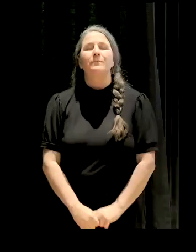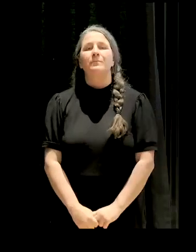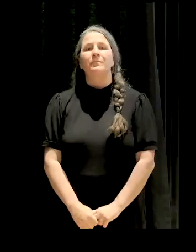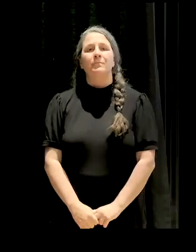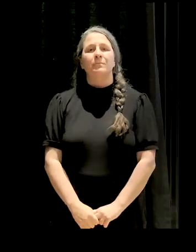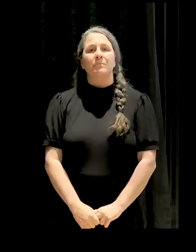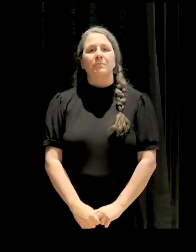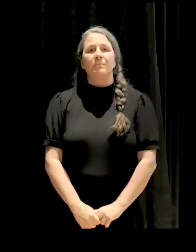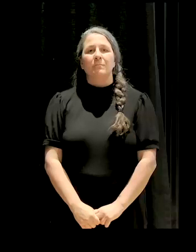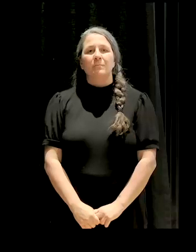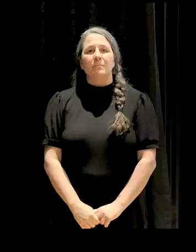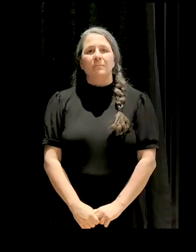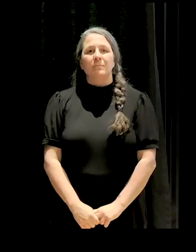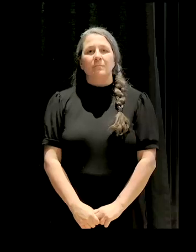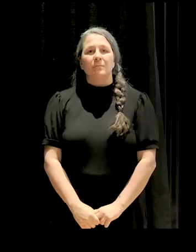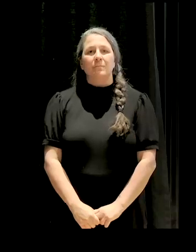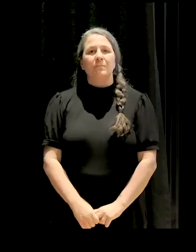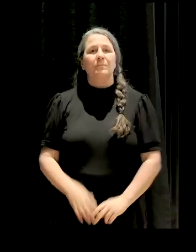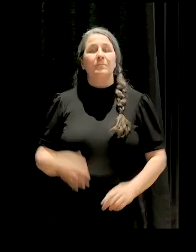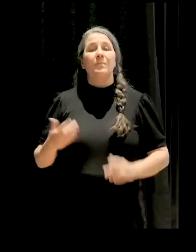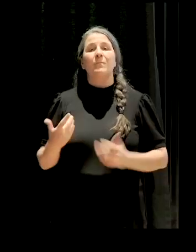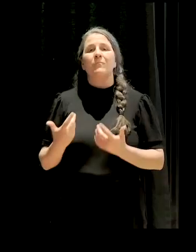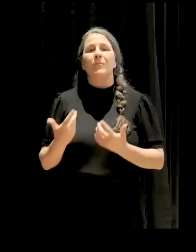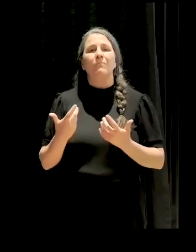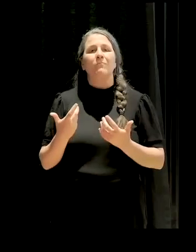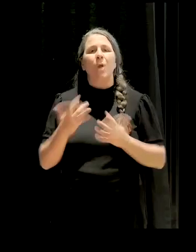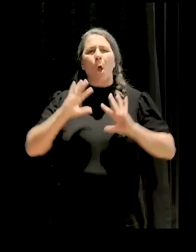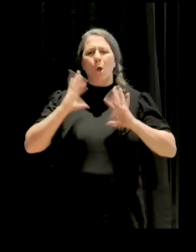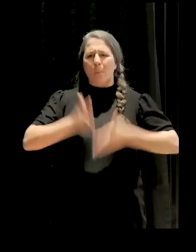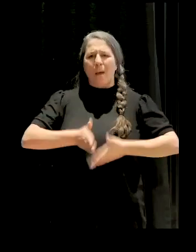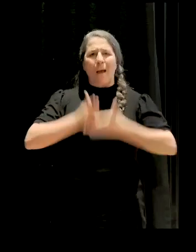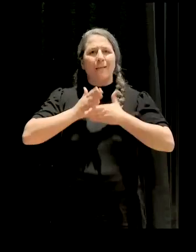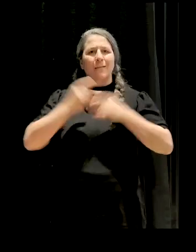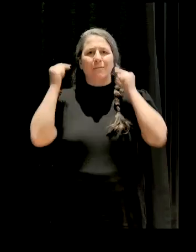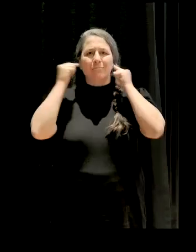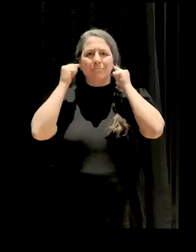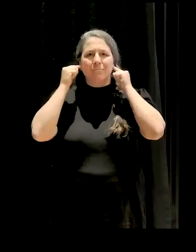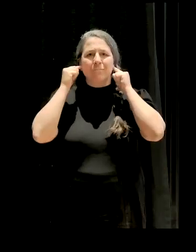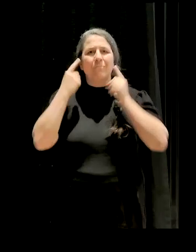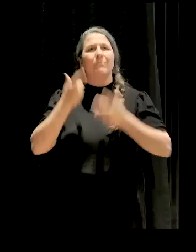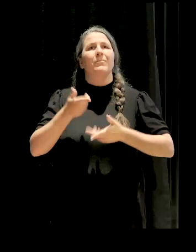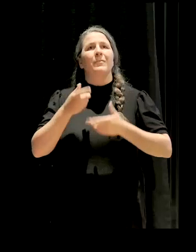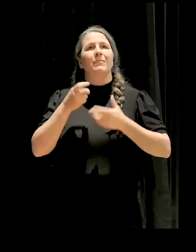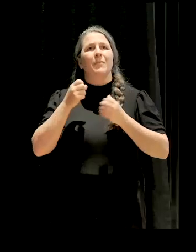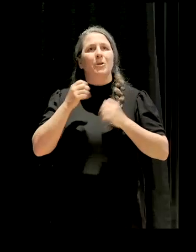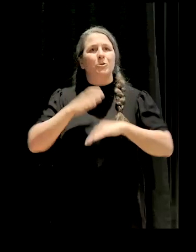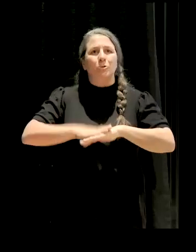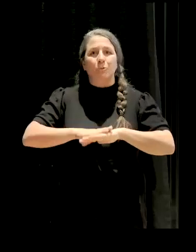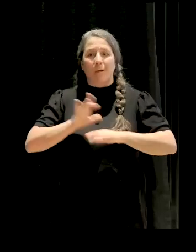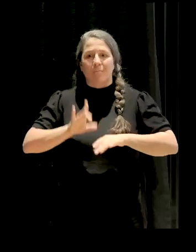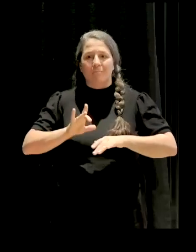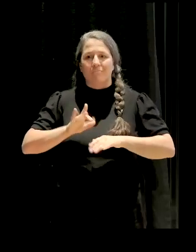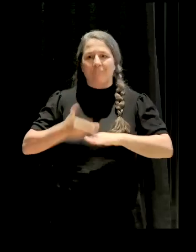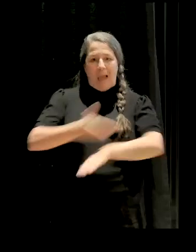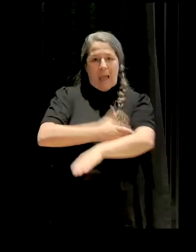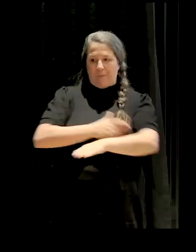fonctions, justement, des technologies intra-oculaires pourraient être aidantes pour la détection de la maladie de Parkinson de façon plus